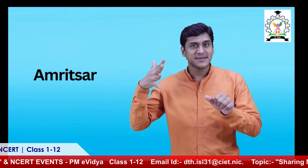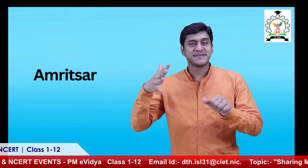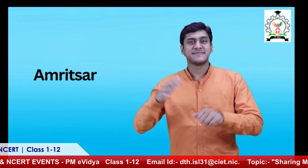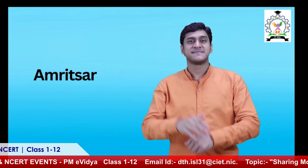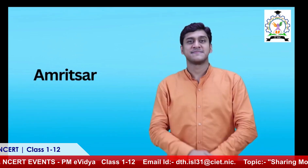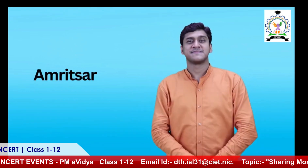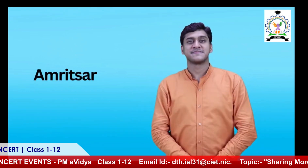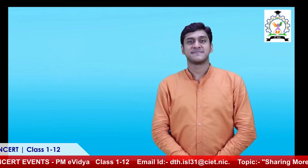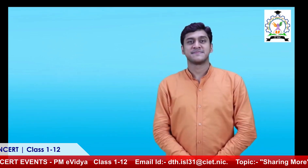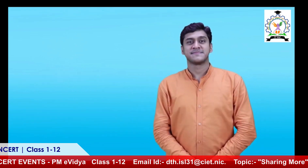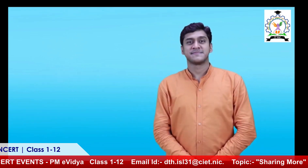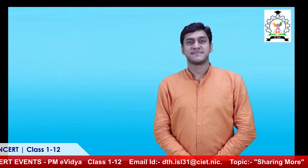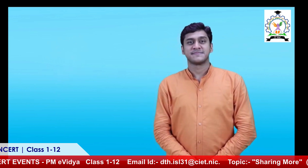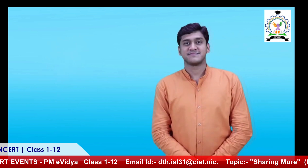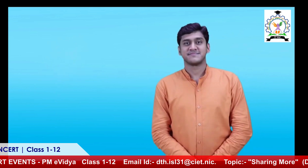अमृतसर,